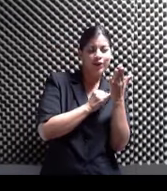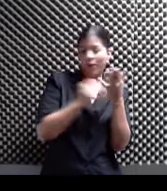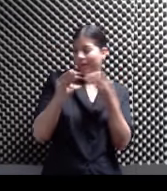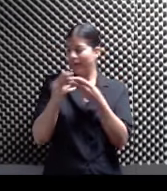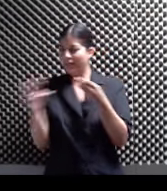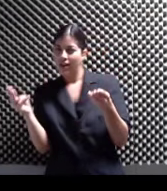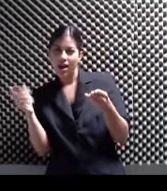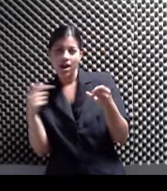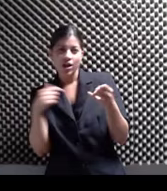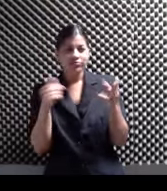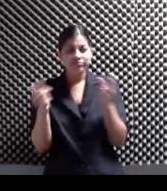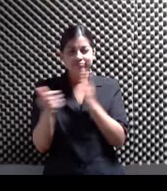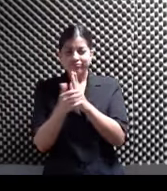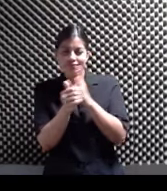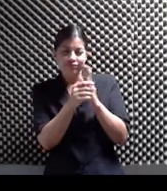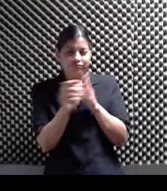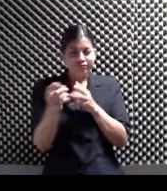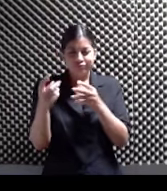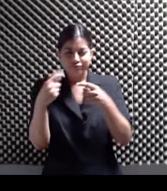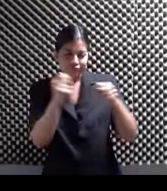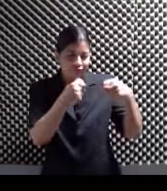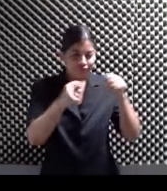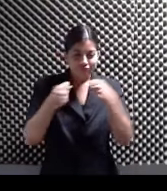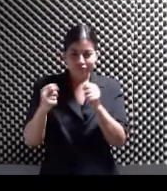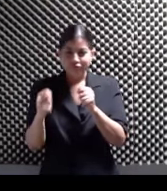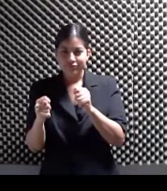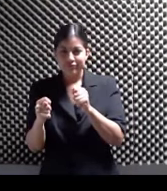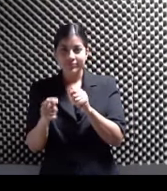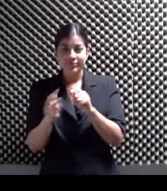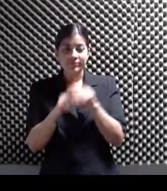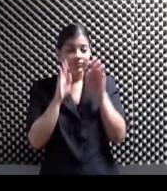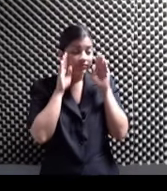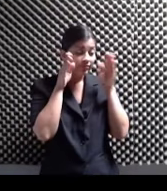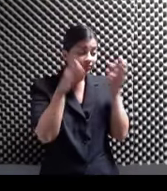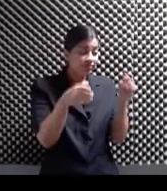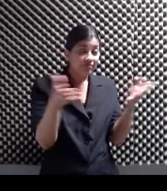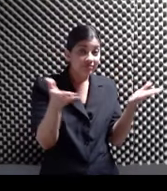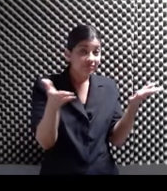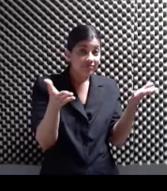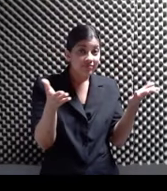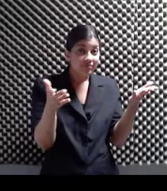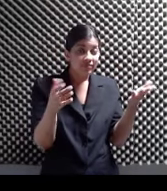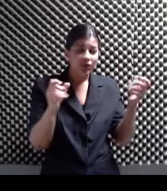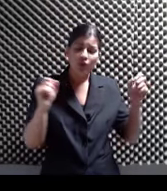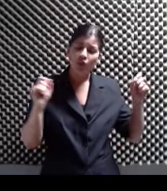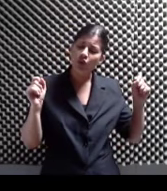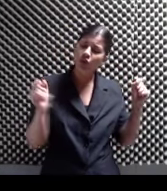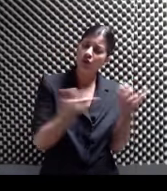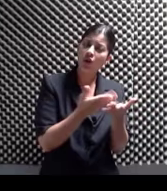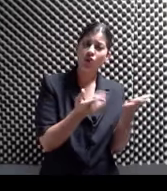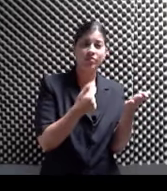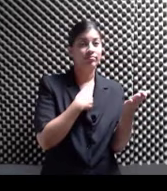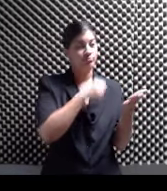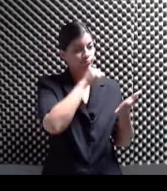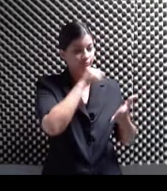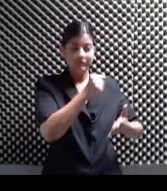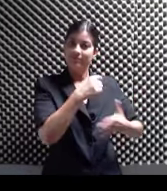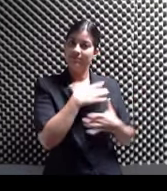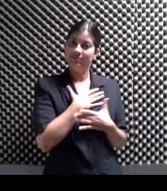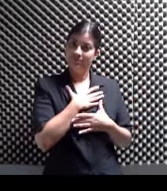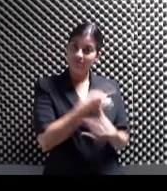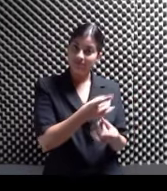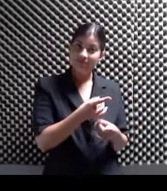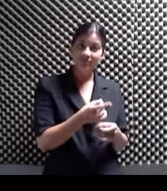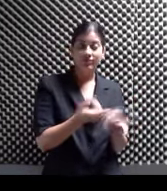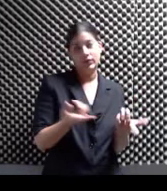materiales, y sin dejar al lado pues todas las cosas que me inquietan y que me gustan hacer, que me apasionan, como